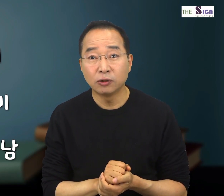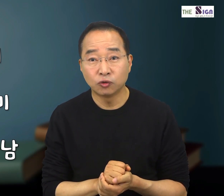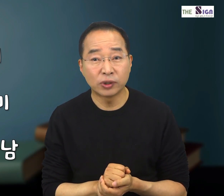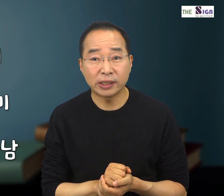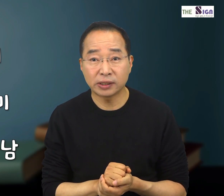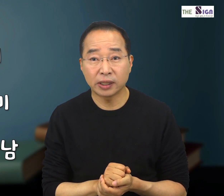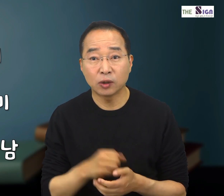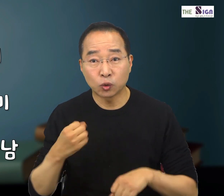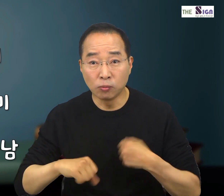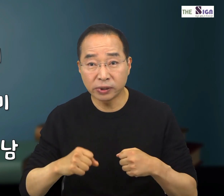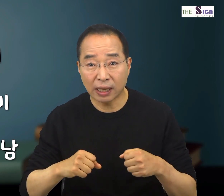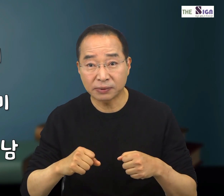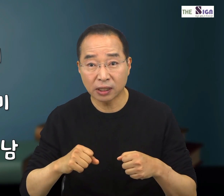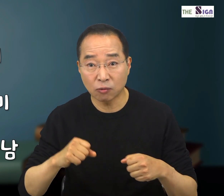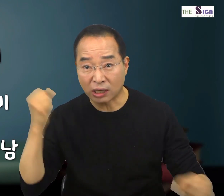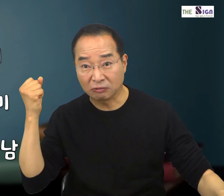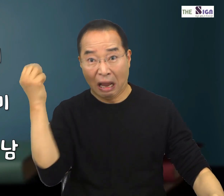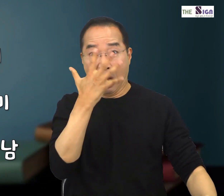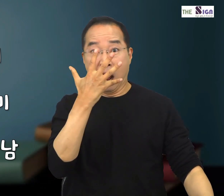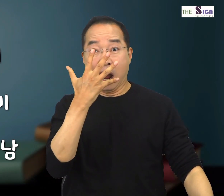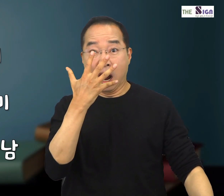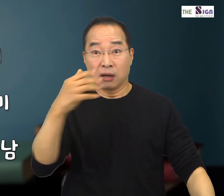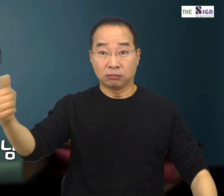누가 이제 동물이 갑자기